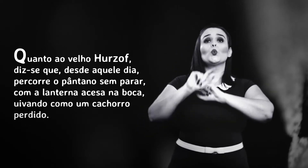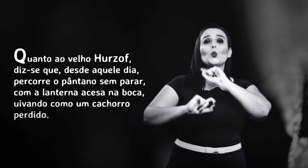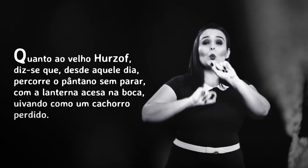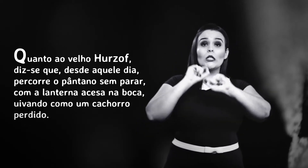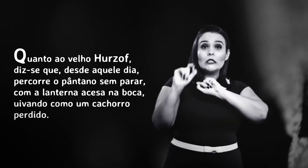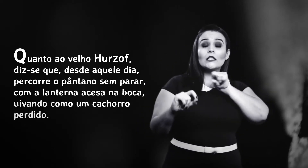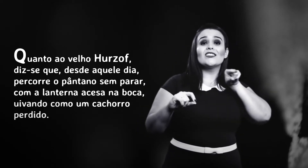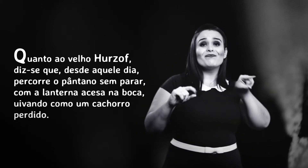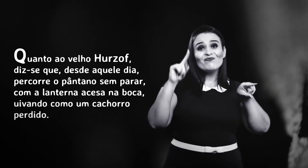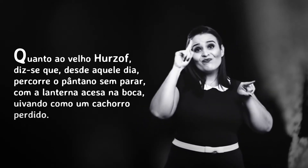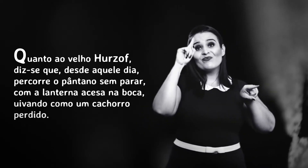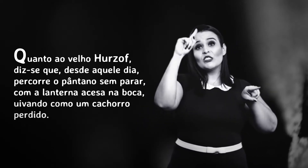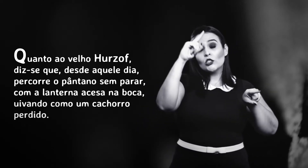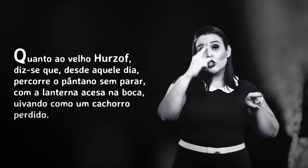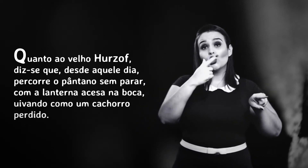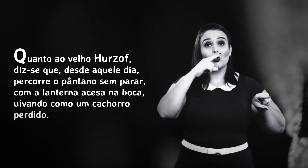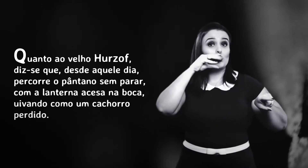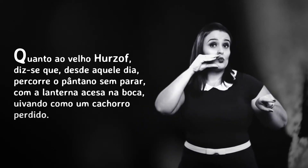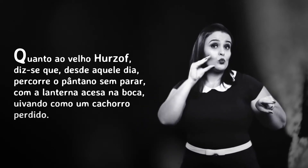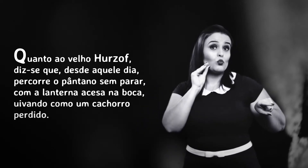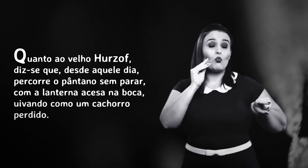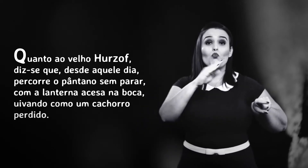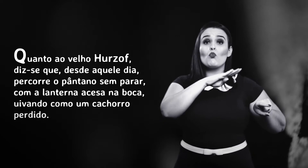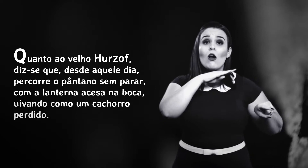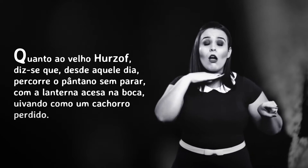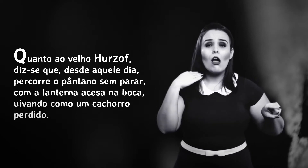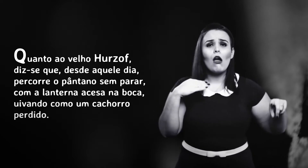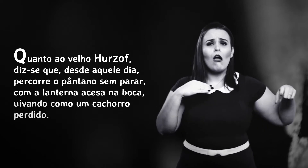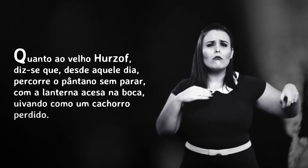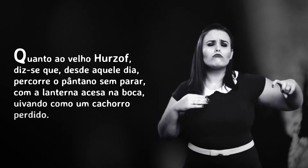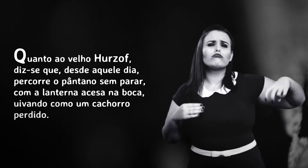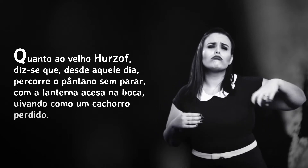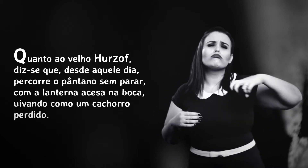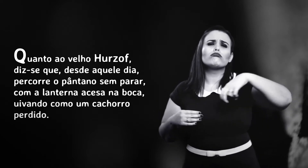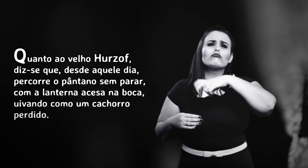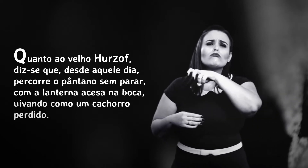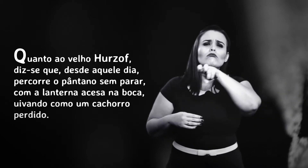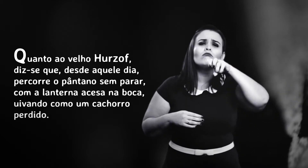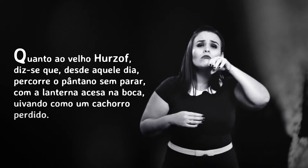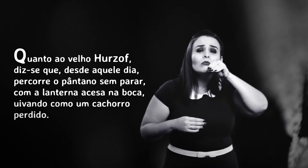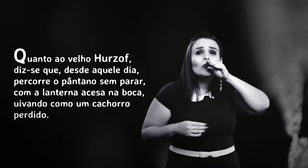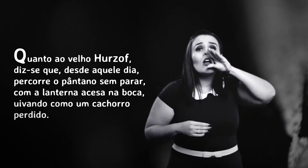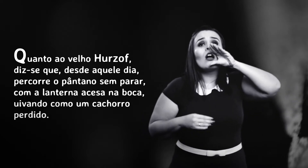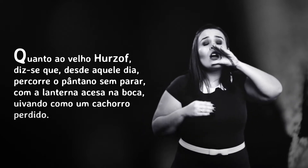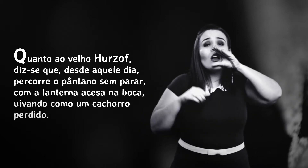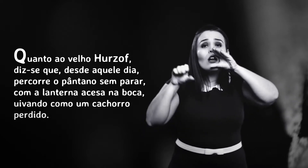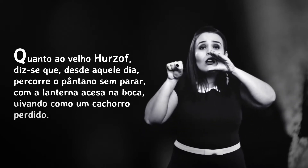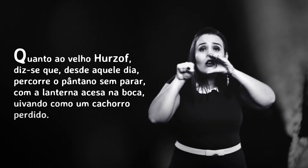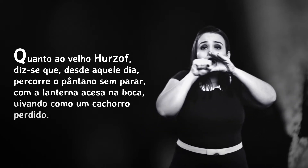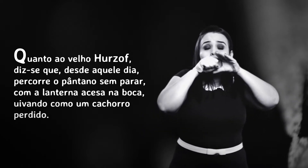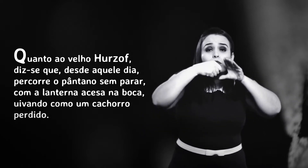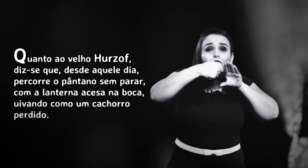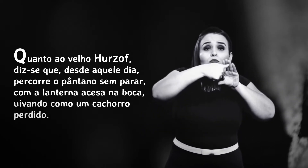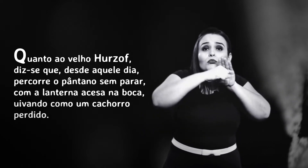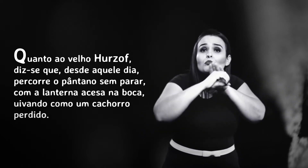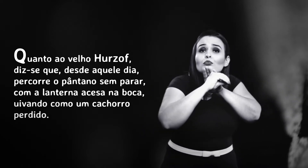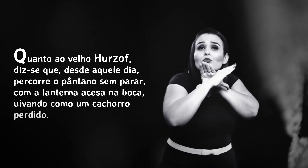aquele dia percorre o pântano sem parar, com a lanterna acesa na boca, uivando como um cachorro